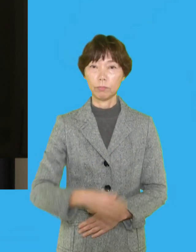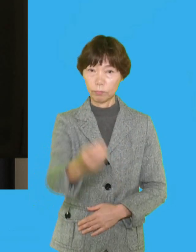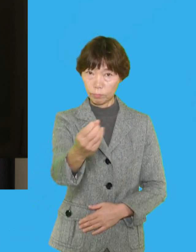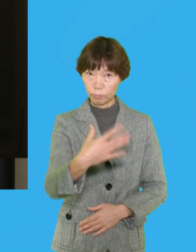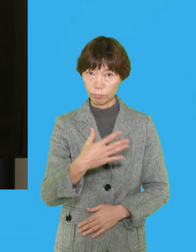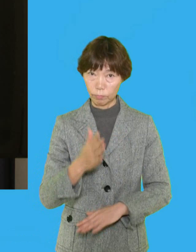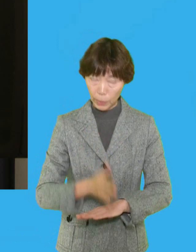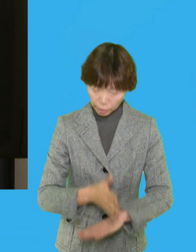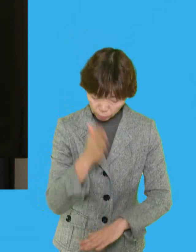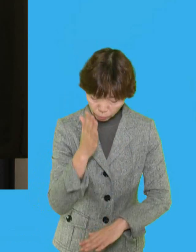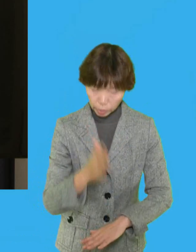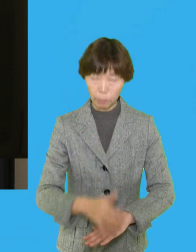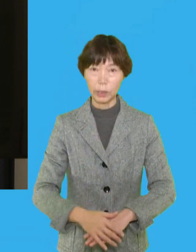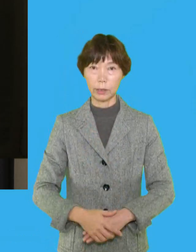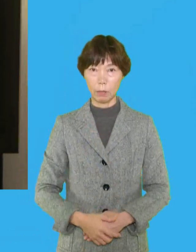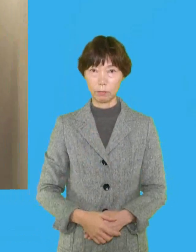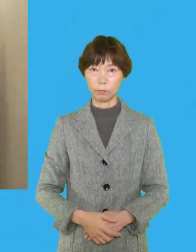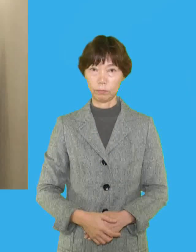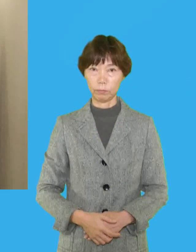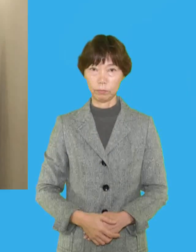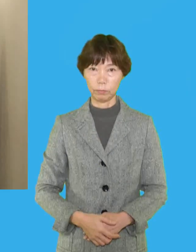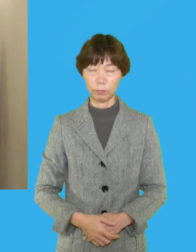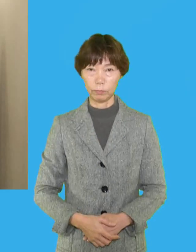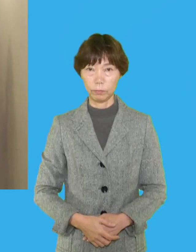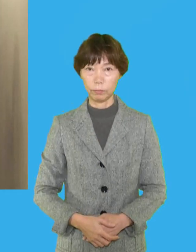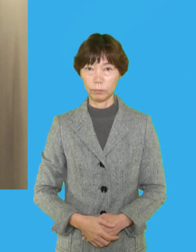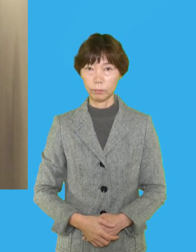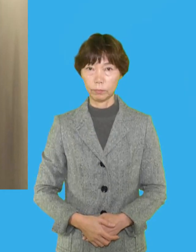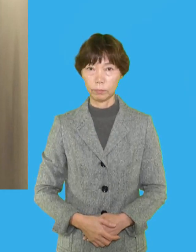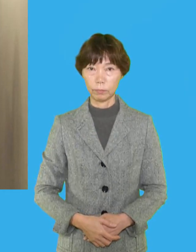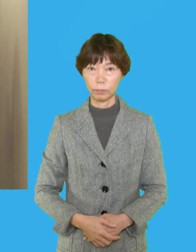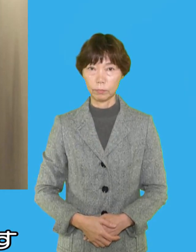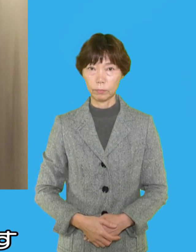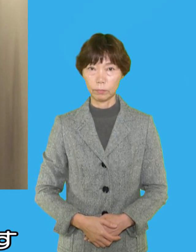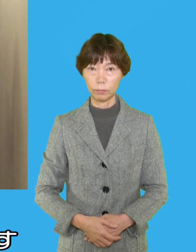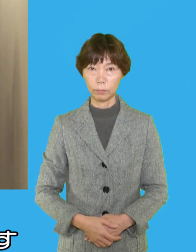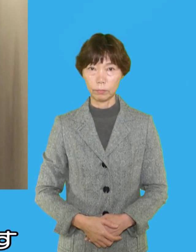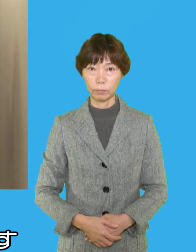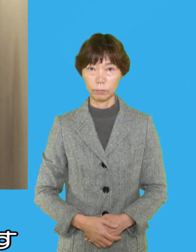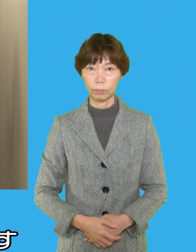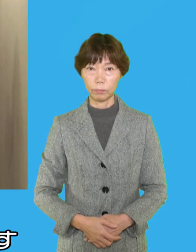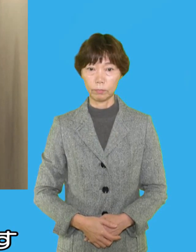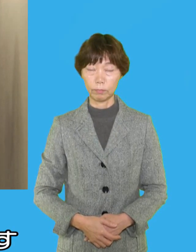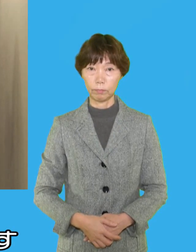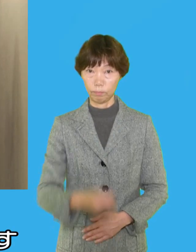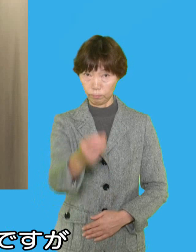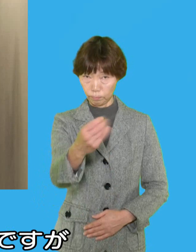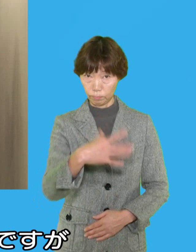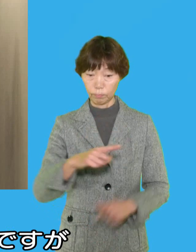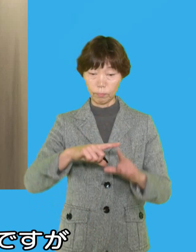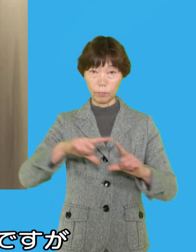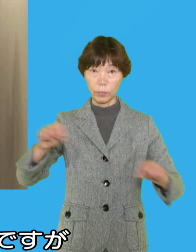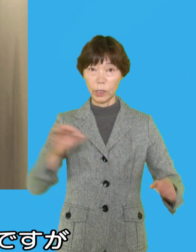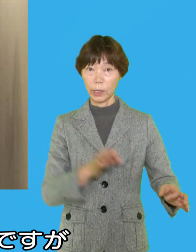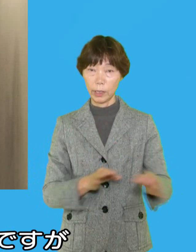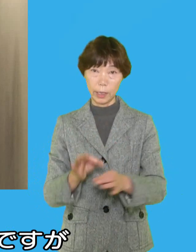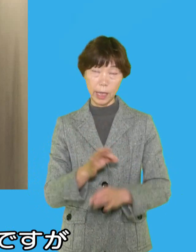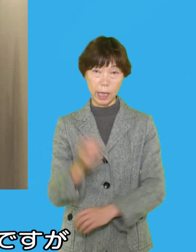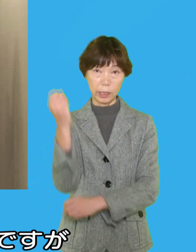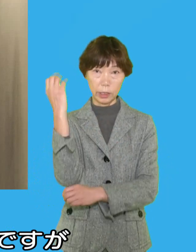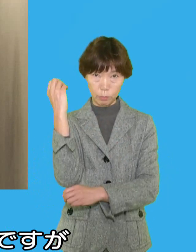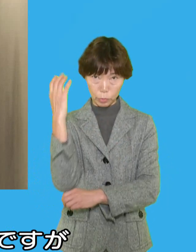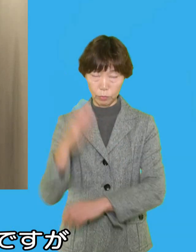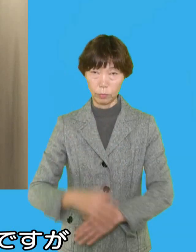池 新聞の塩田です。